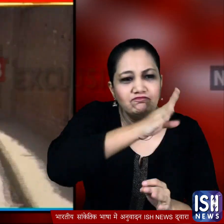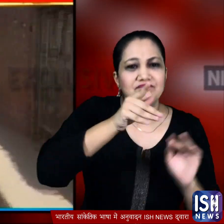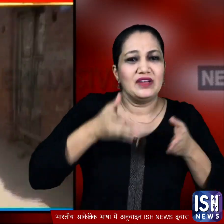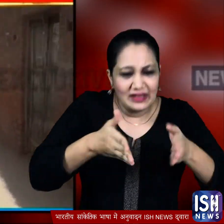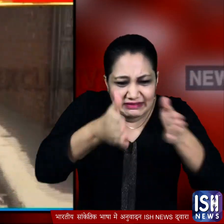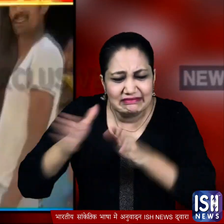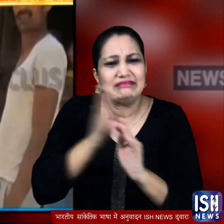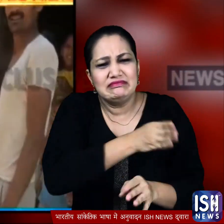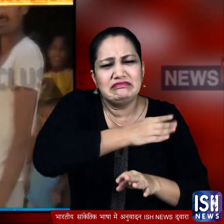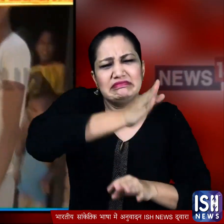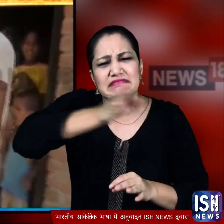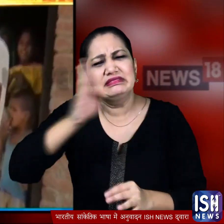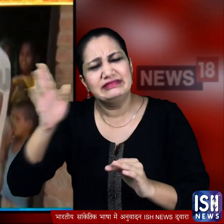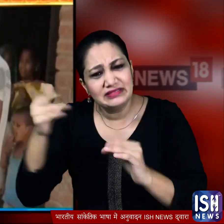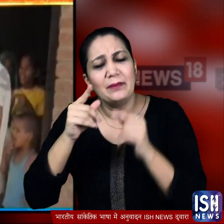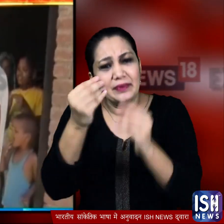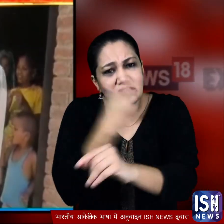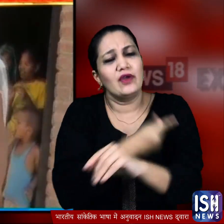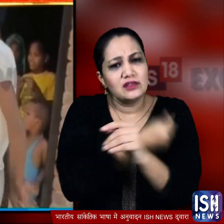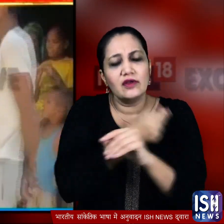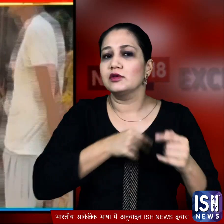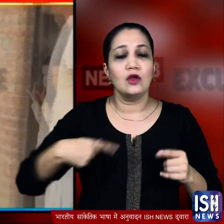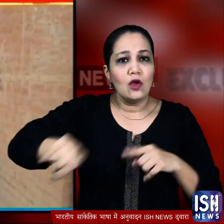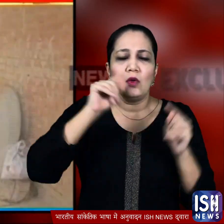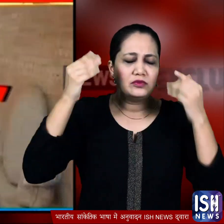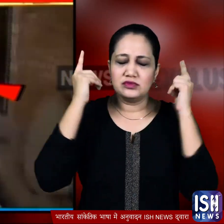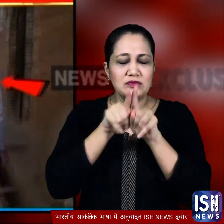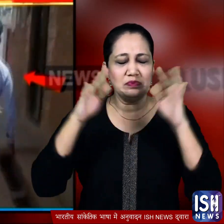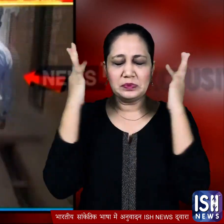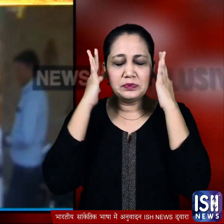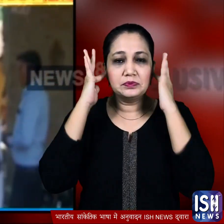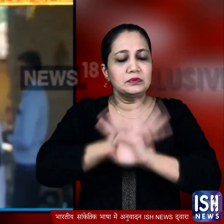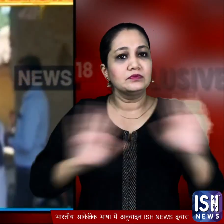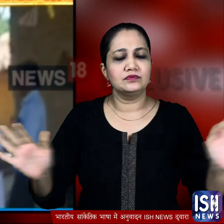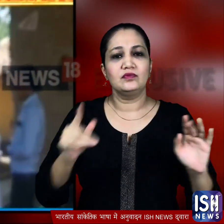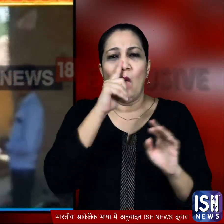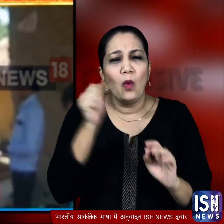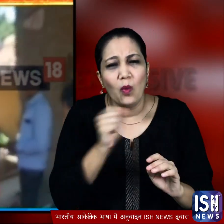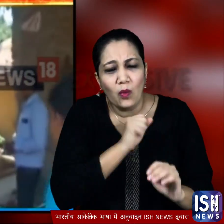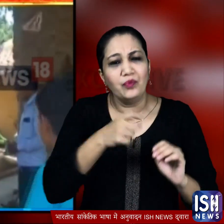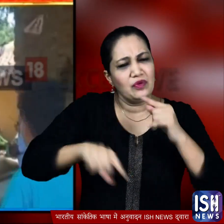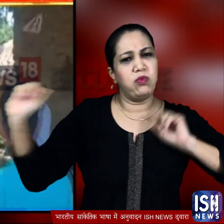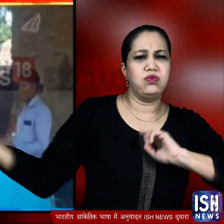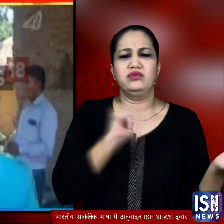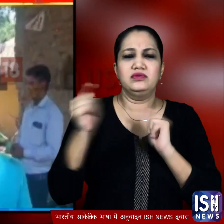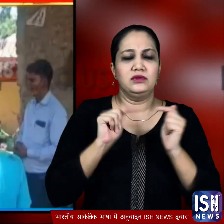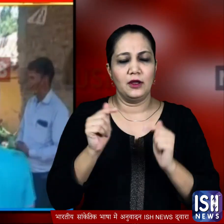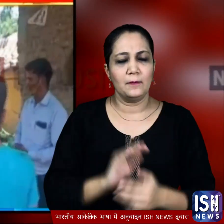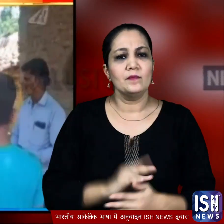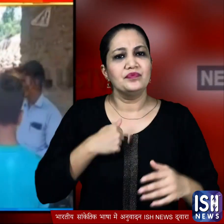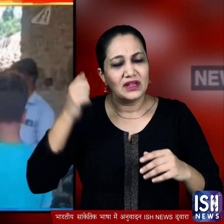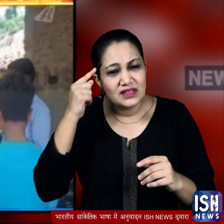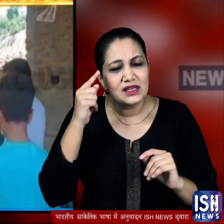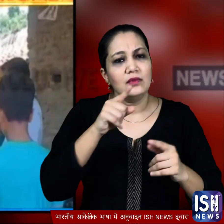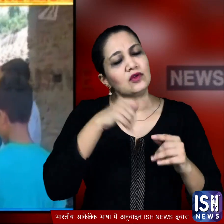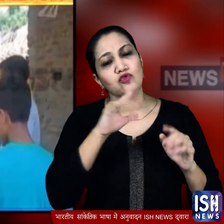घूम घूम कर लोगों को समझाते रहे कि टीका लगवा लो, लेकिन उन्होंने तो जैसे कानों पर पट्टी बांध ली थी। एक बुजुर्ग महिला ने तो उनसे खूब बहस की। उसे देखकर ऐसा